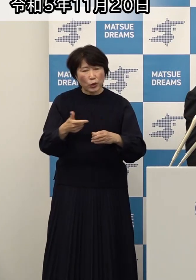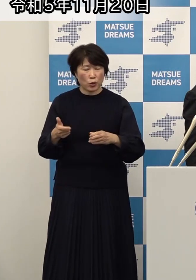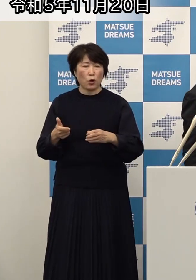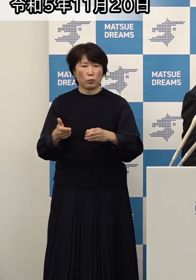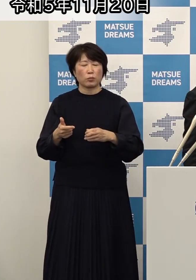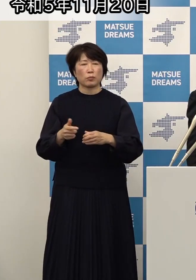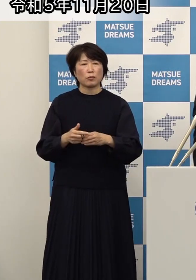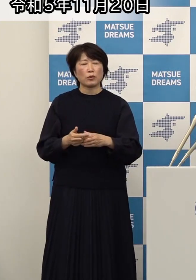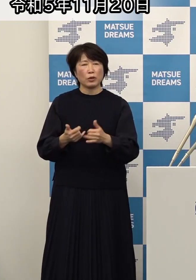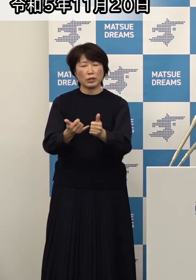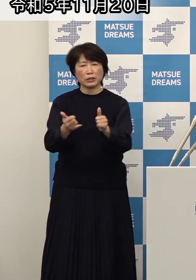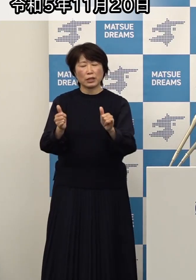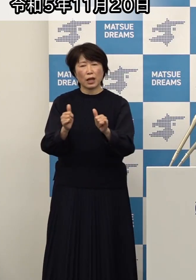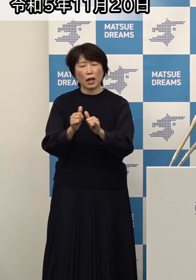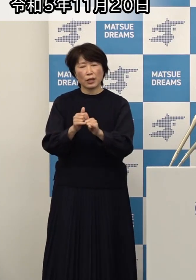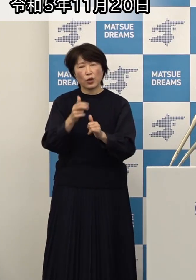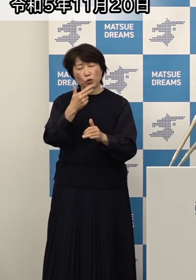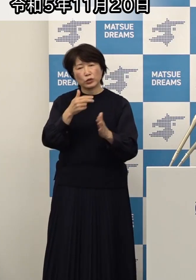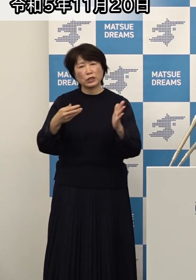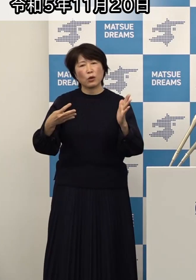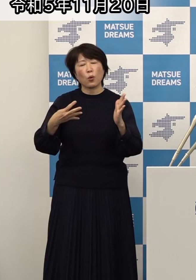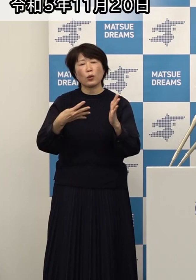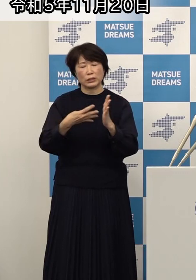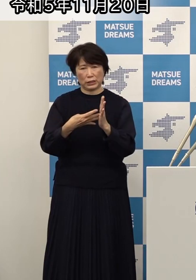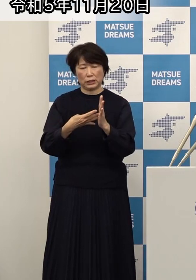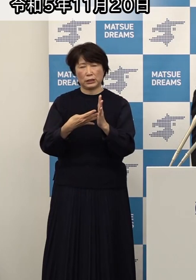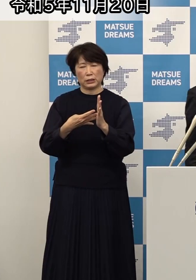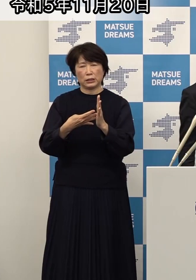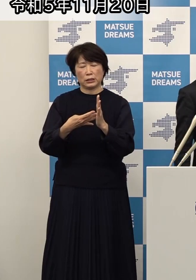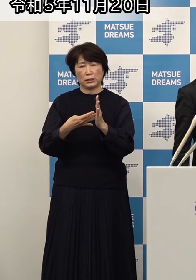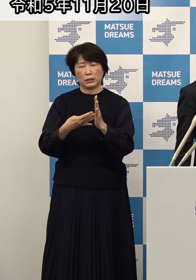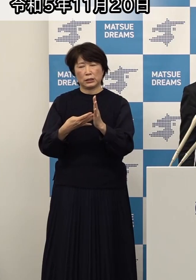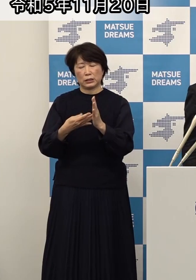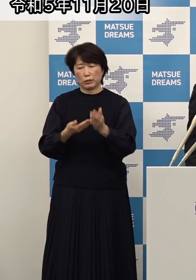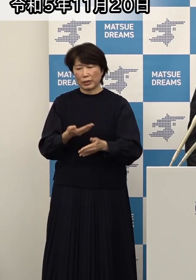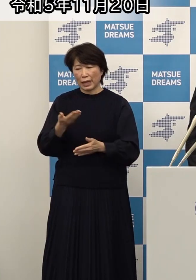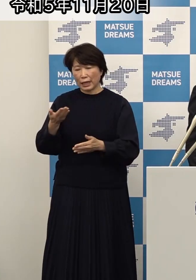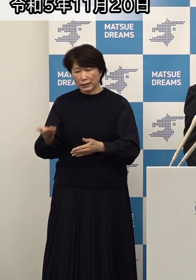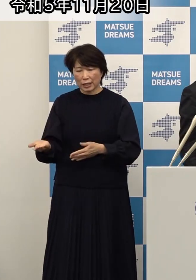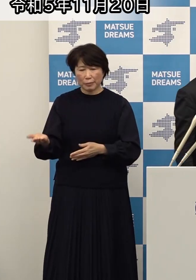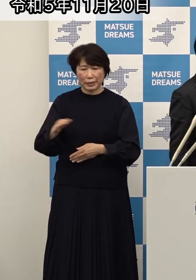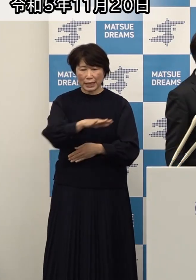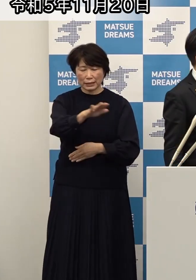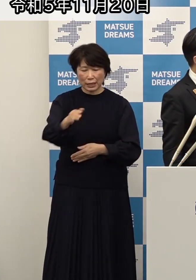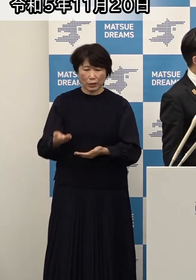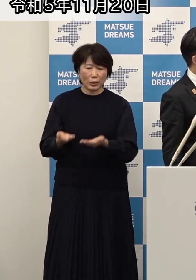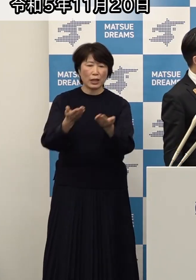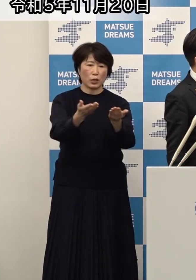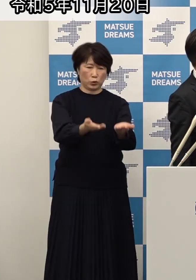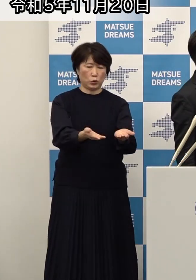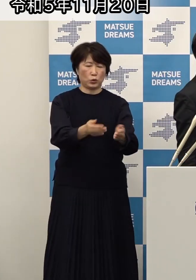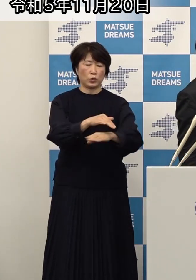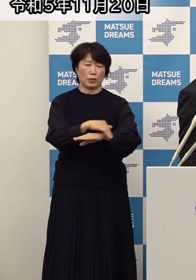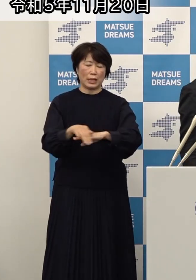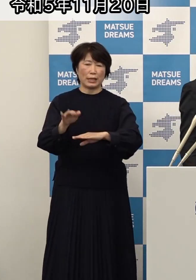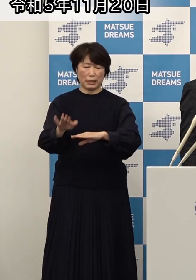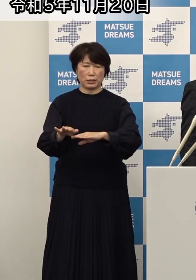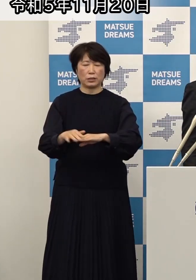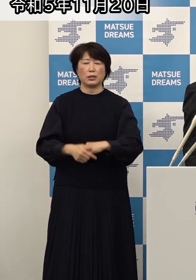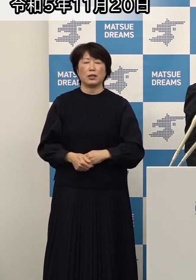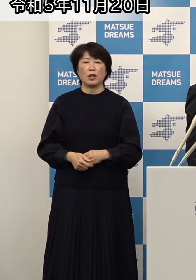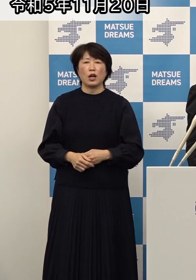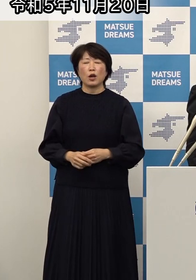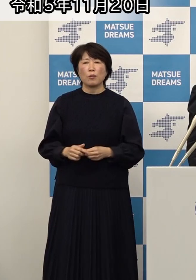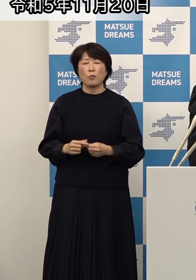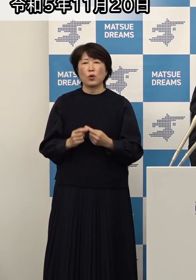を通じて生活困窮世帯などにお届けするということを考えております。でもう一つは古着のリユース